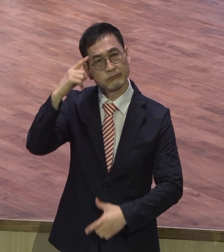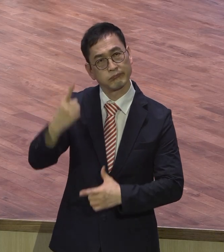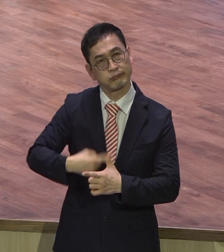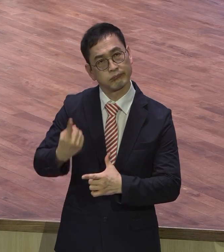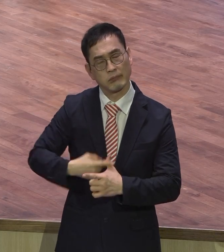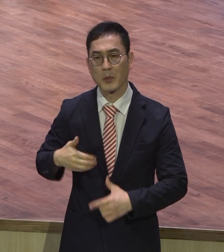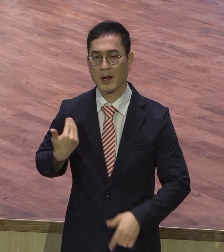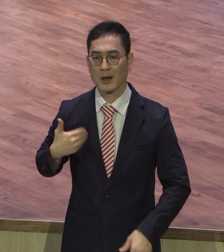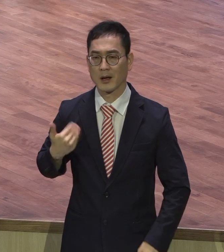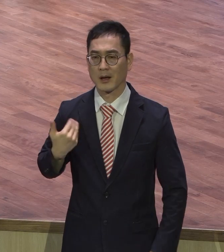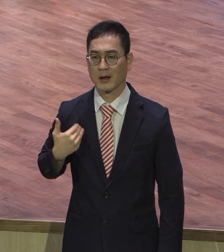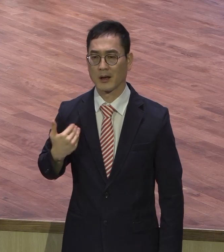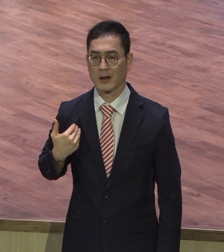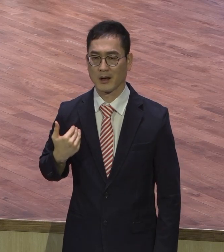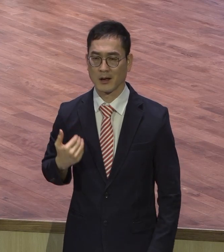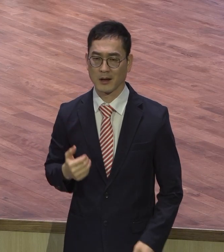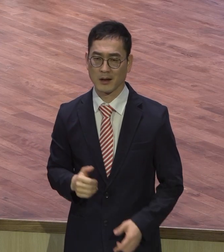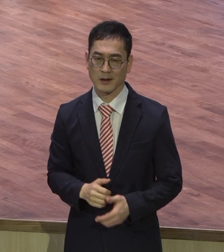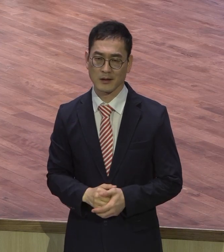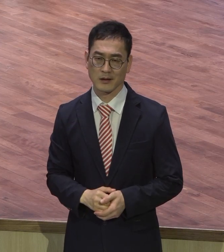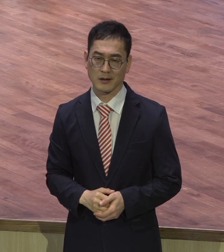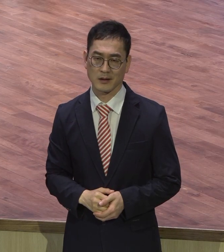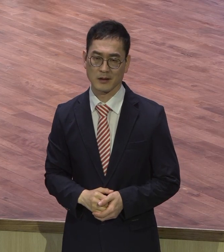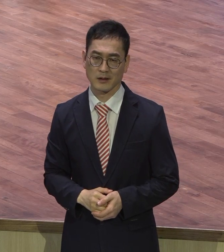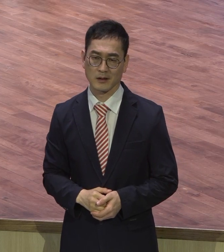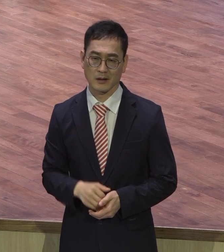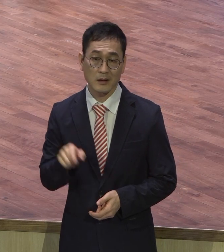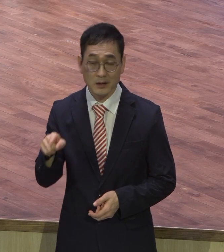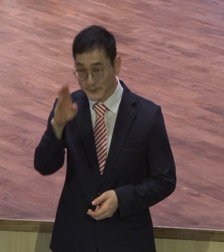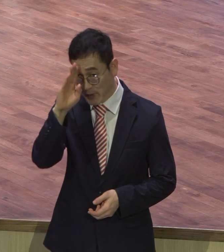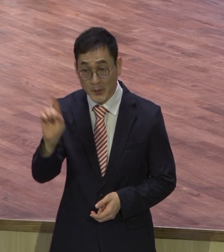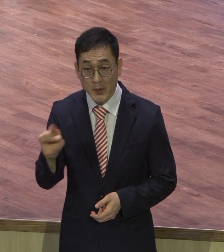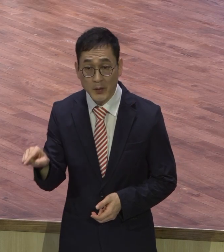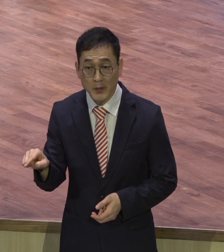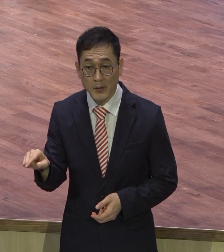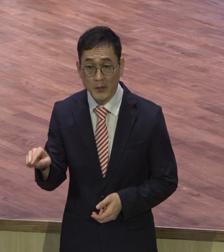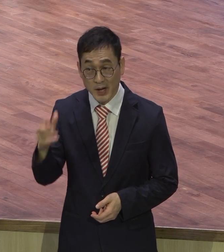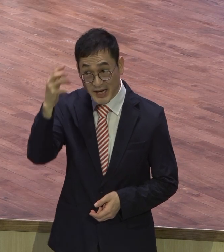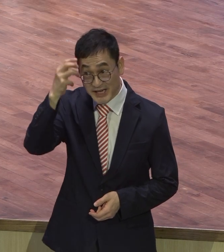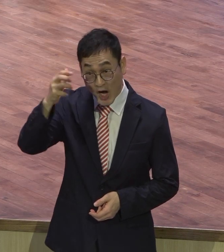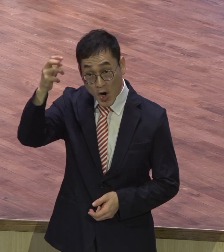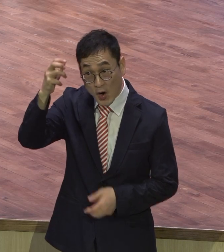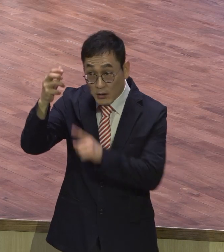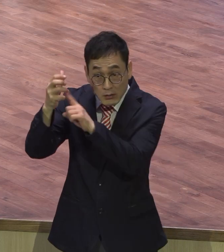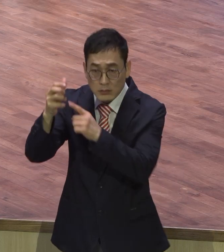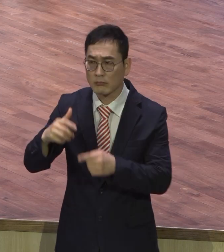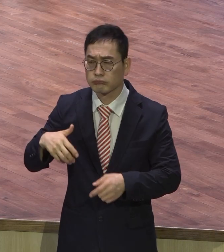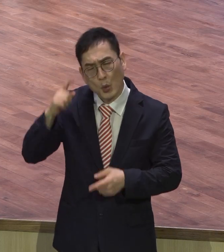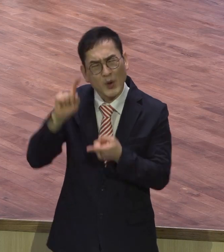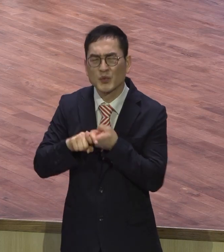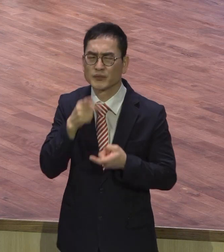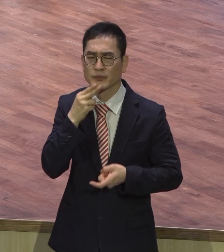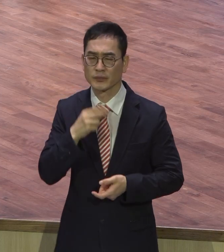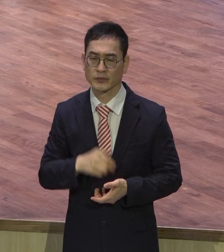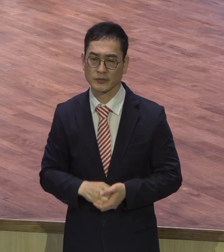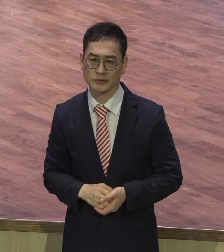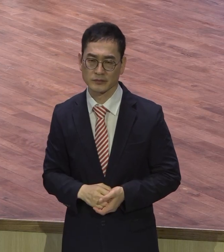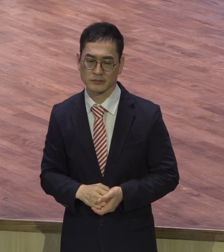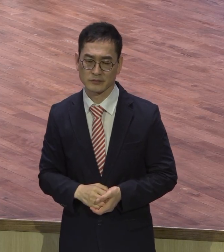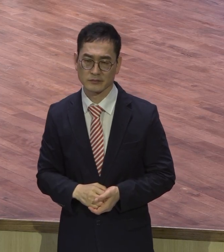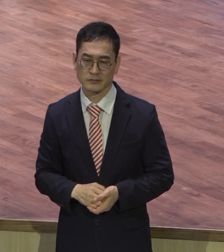전혀 모릅니다. 영적인 질병이 뭐냐. 영적이란 그 자체도 모릅니다. 여러분은